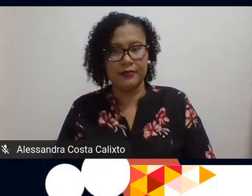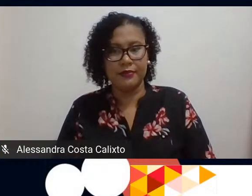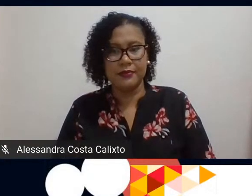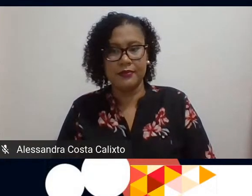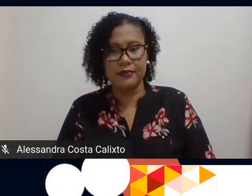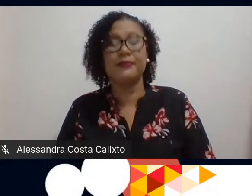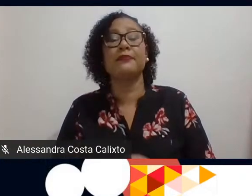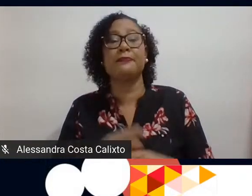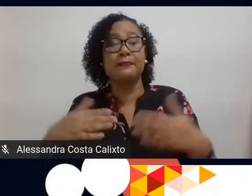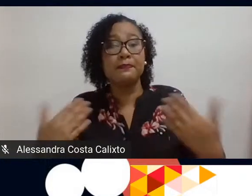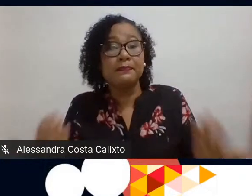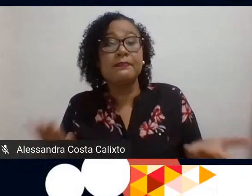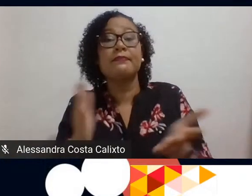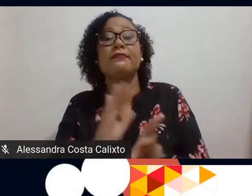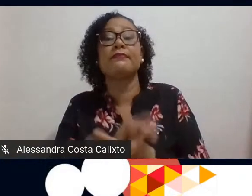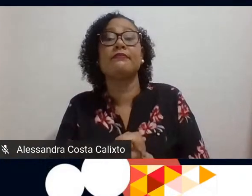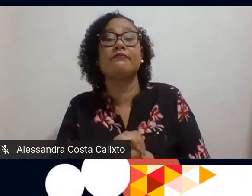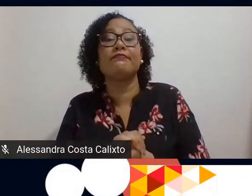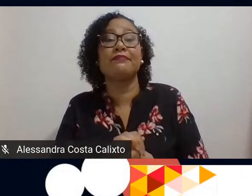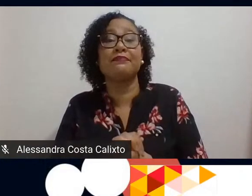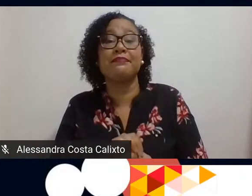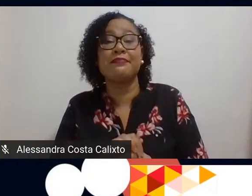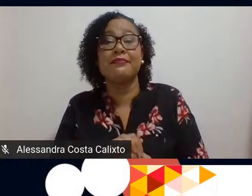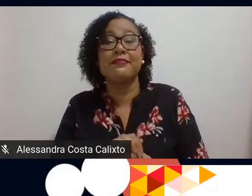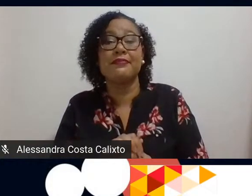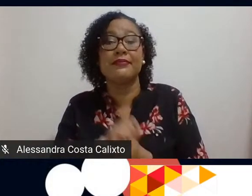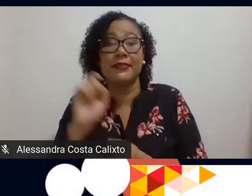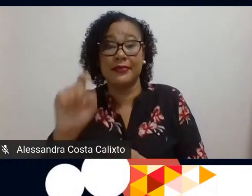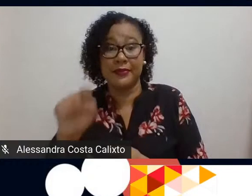artigo, próximo slide.